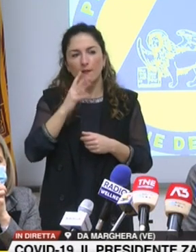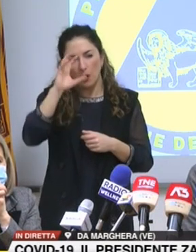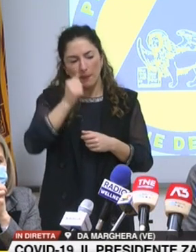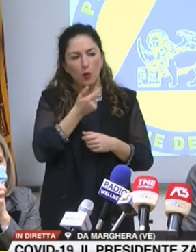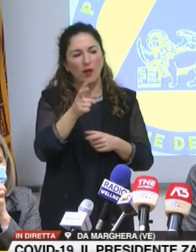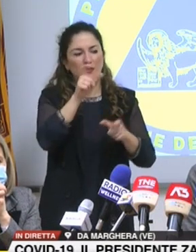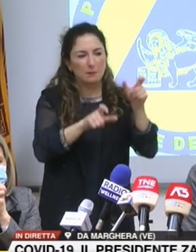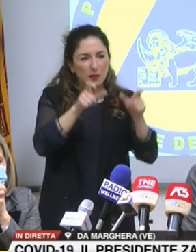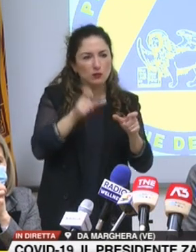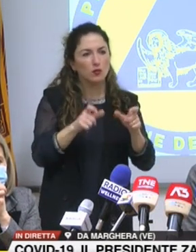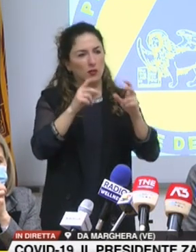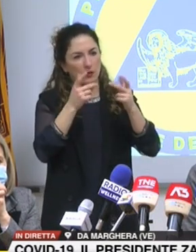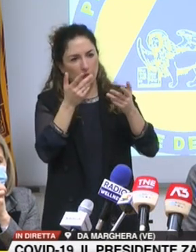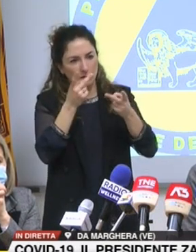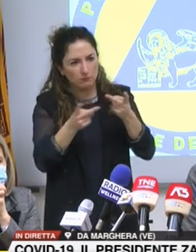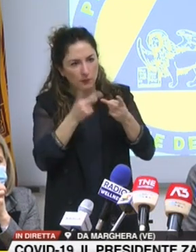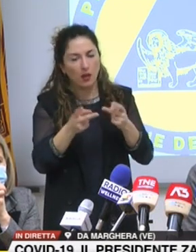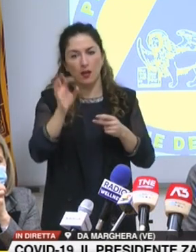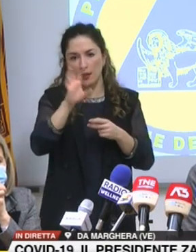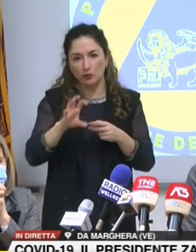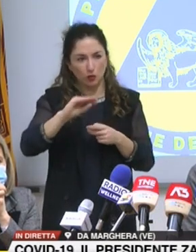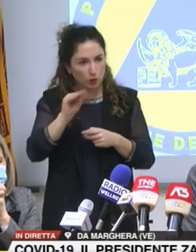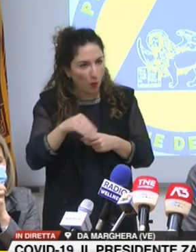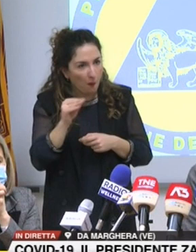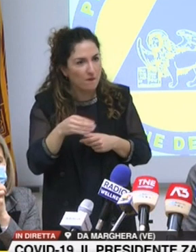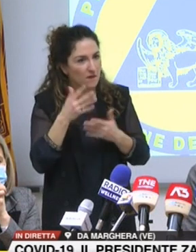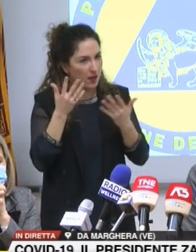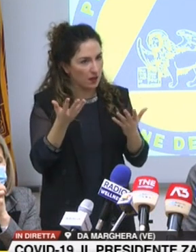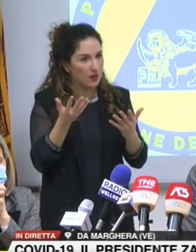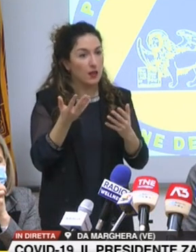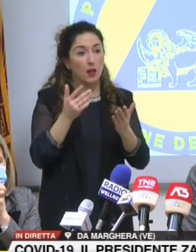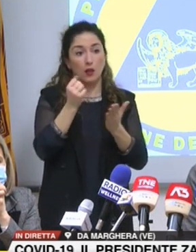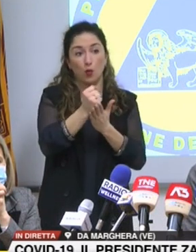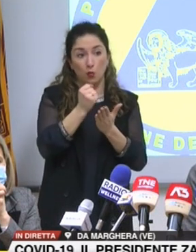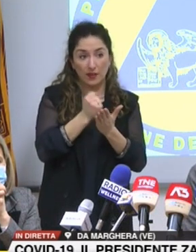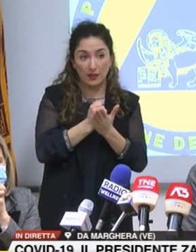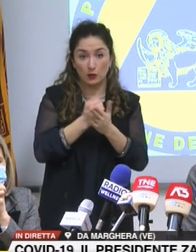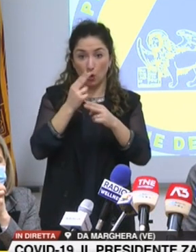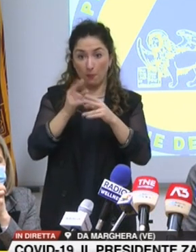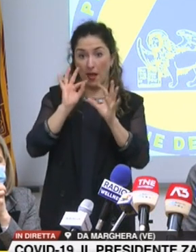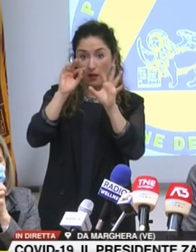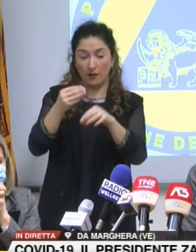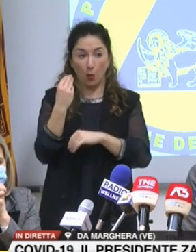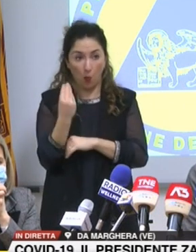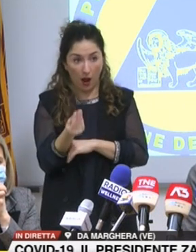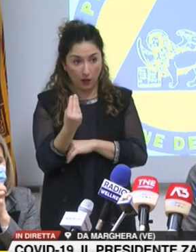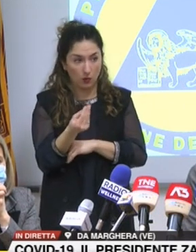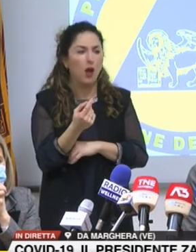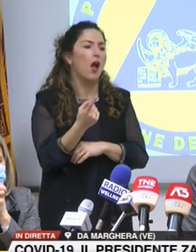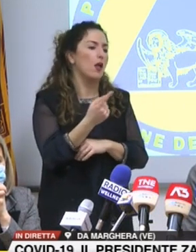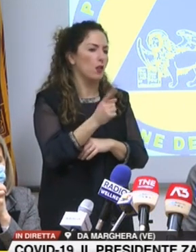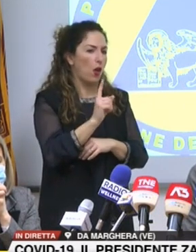sono stati non te lo so dire. In quali regioni, la documentazione a Roma quando è arrivata. No, la deve